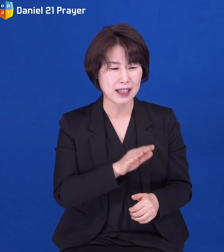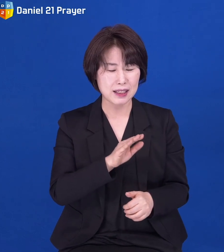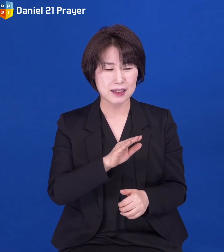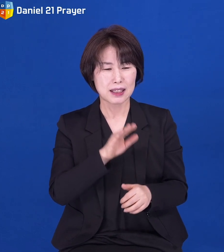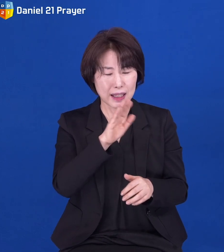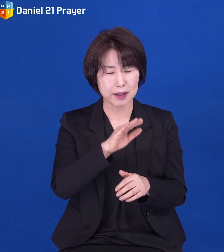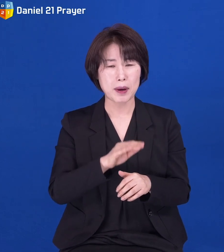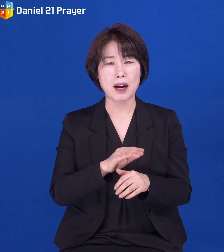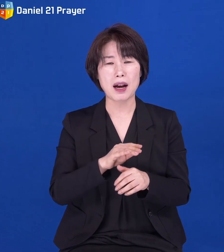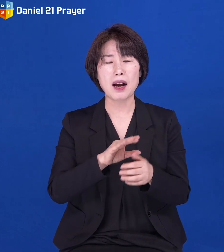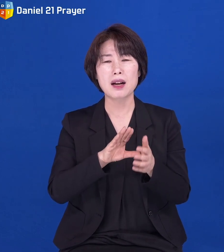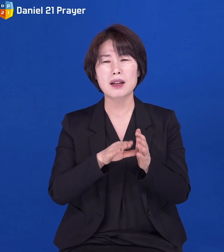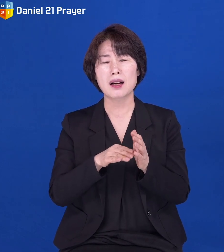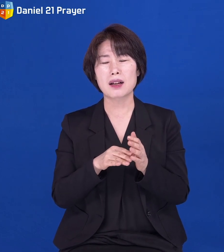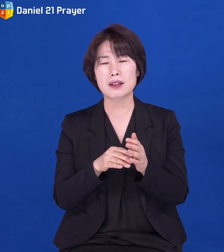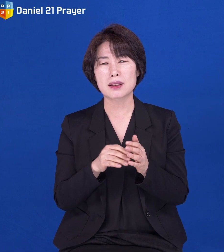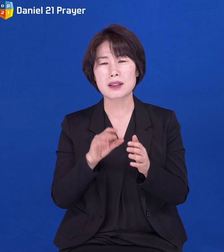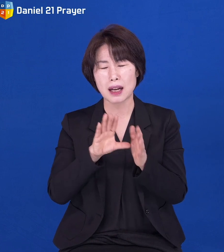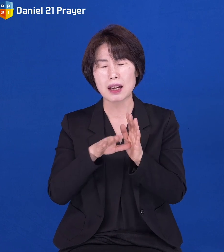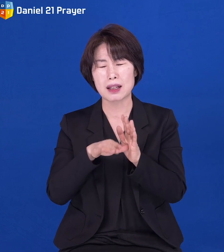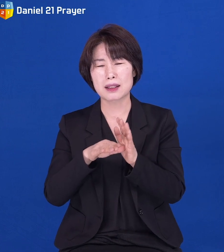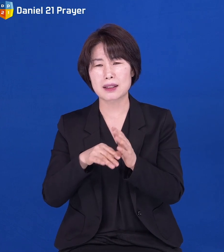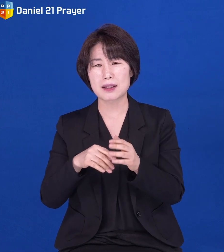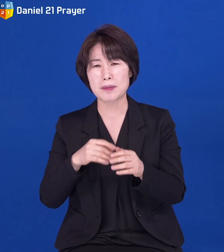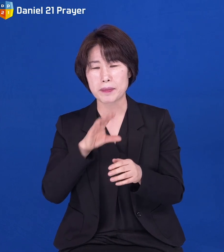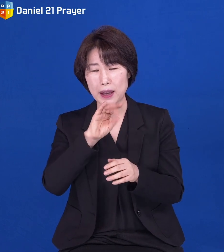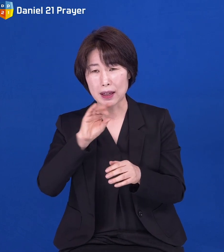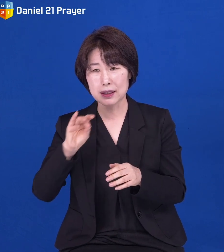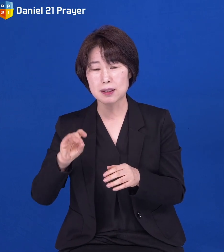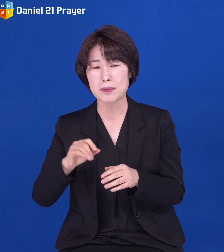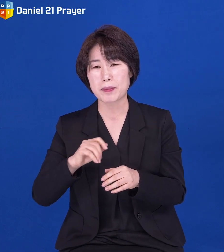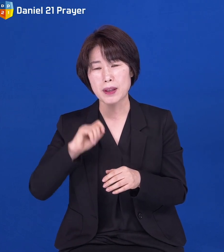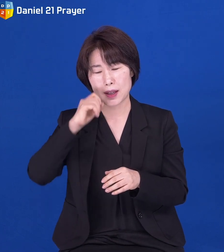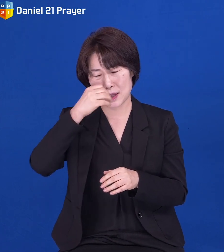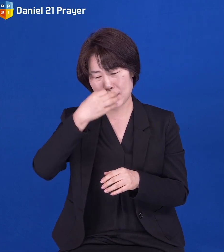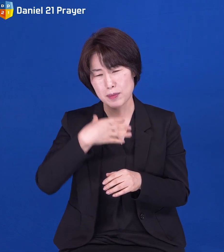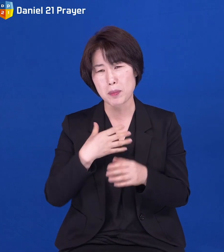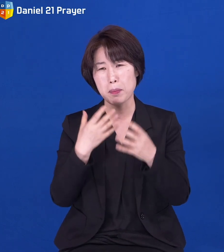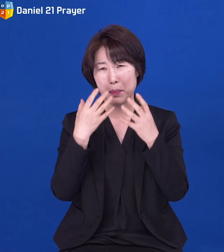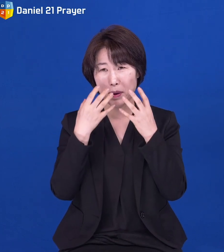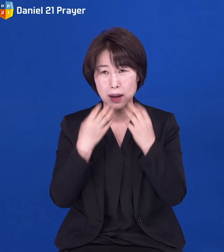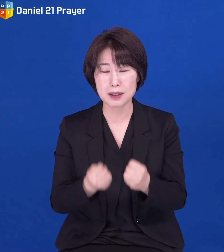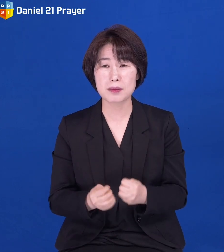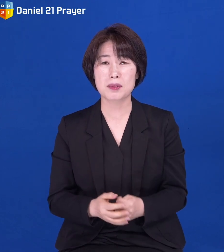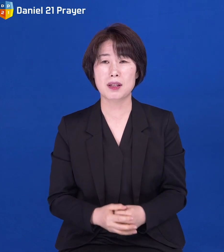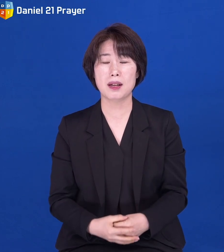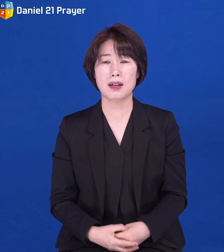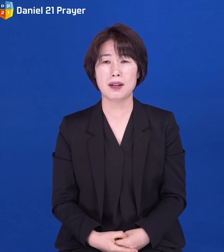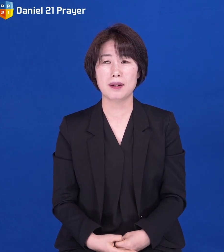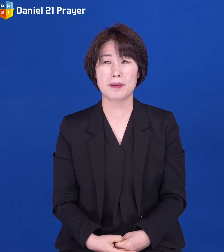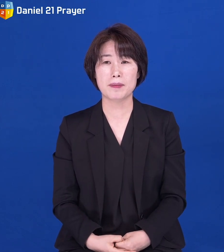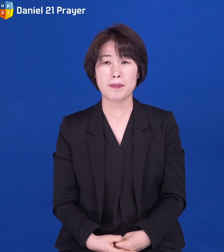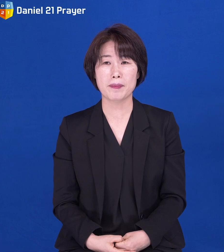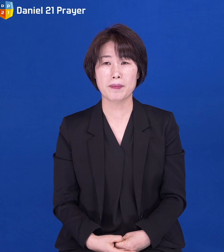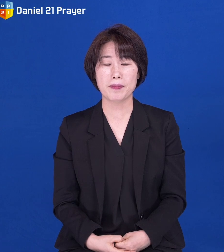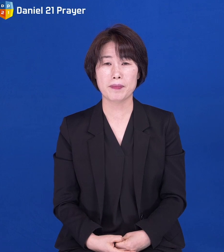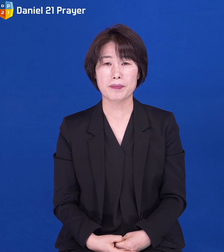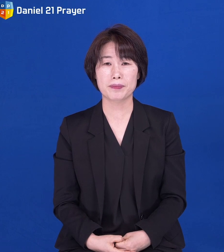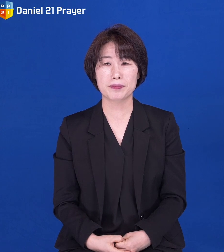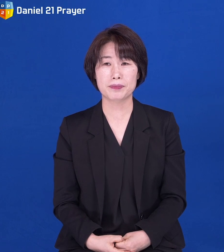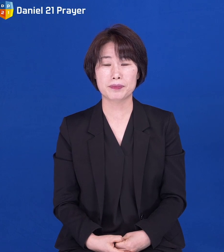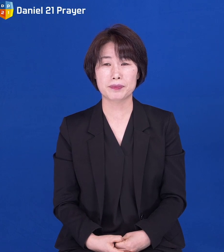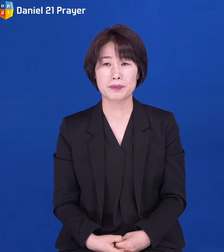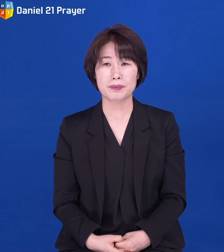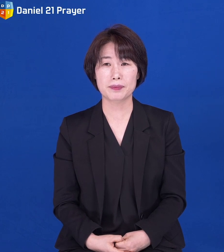지르고 할머니 핸드폰을 보다가 이제 창문에서 떨어뜨려가지고 그 밑에서 그거 깨졌으면 정말 내가 또 속상했을 텐데 다행히